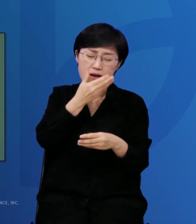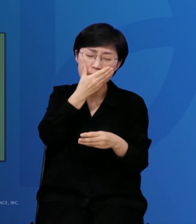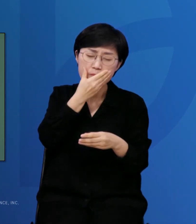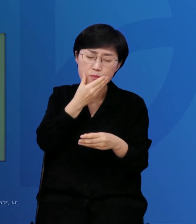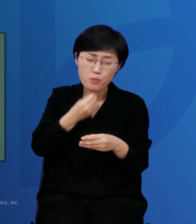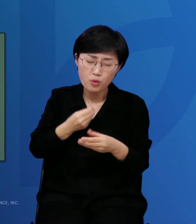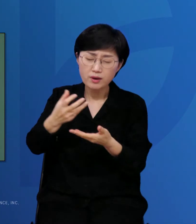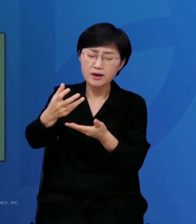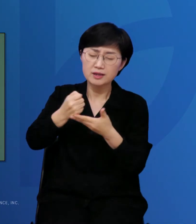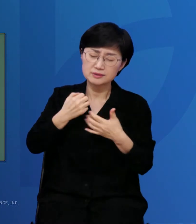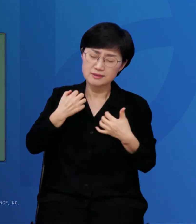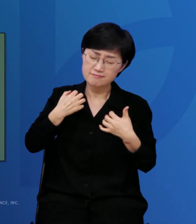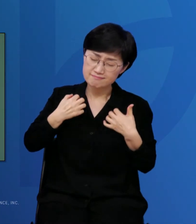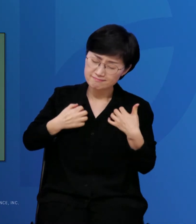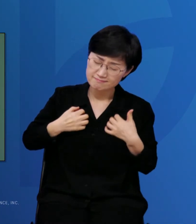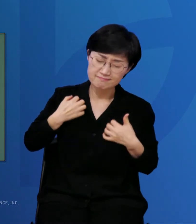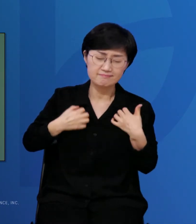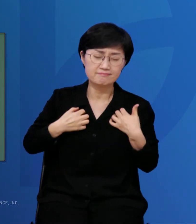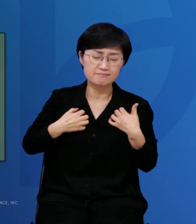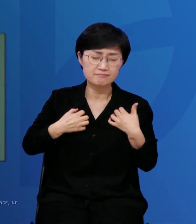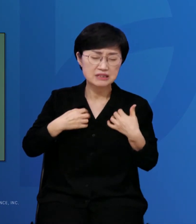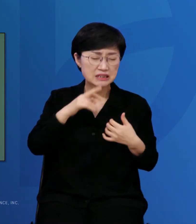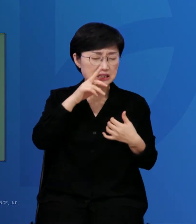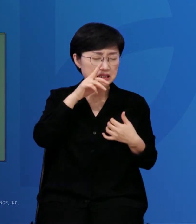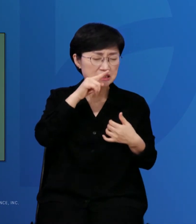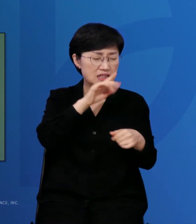무엇인지 알고 사단에게 속지 않게 하옵소서.